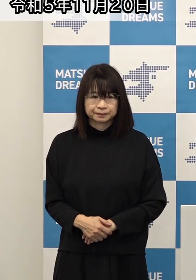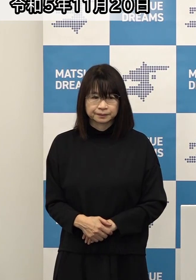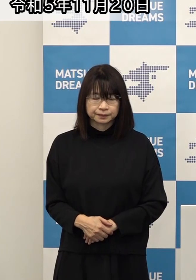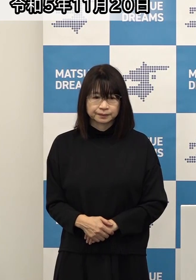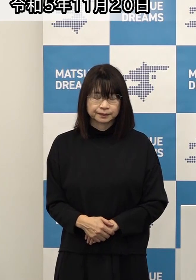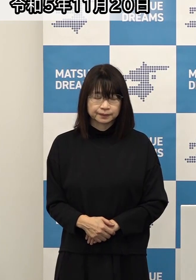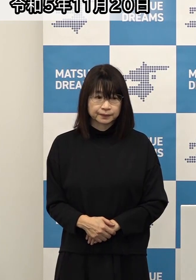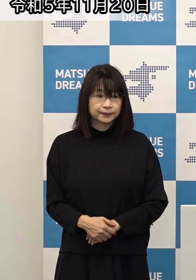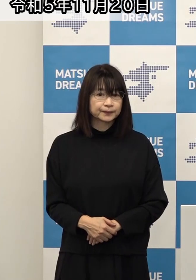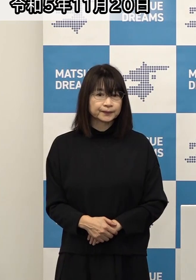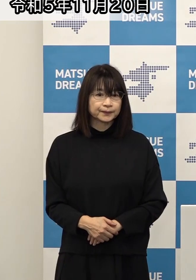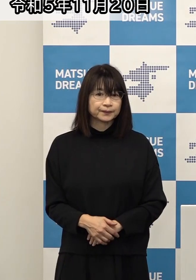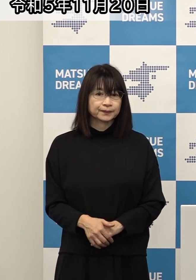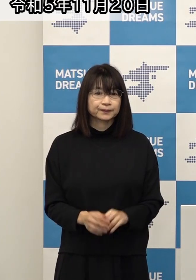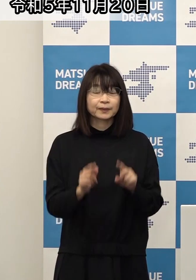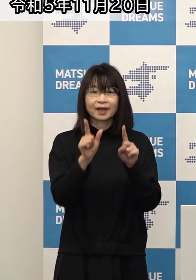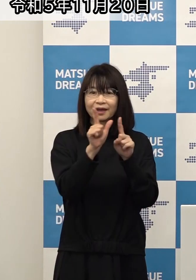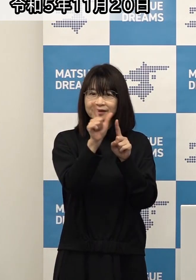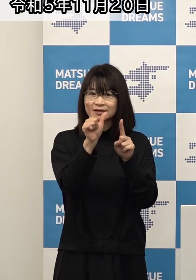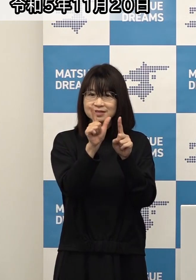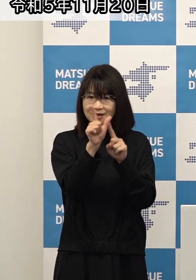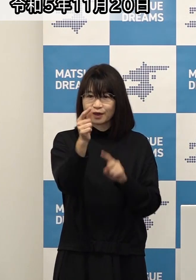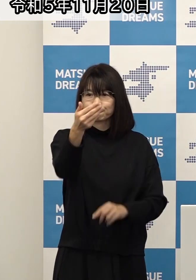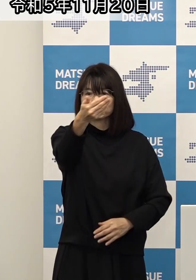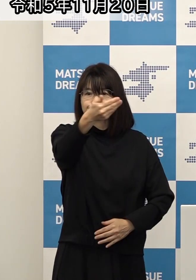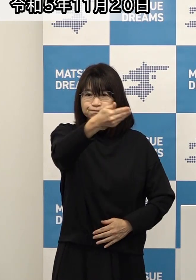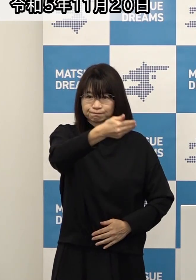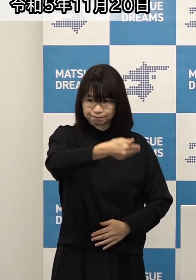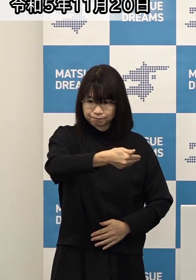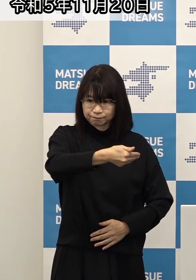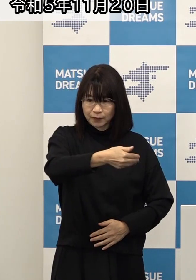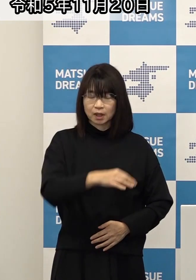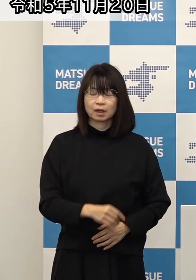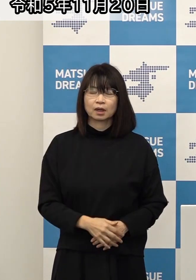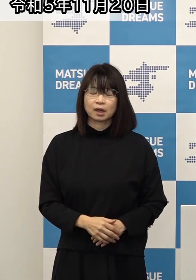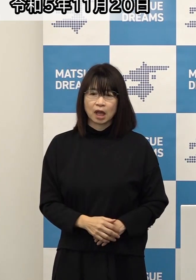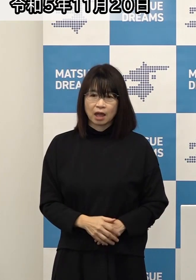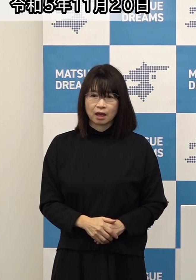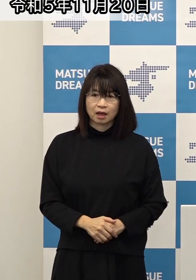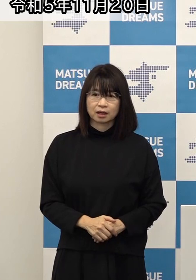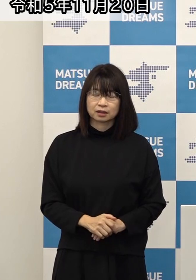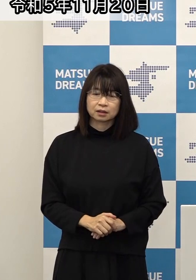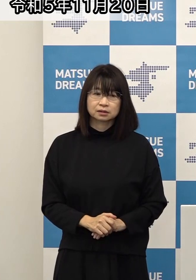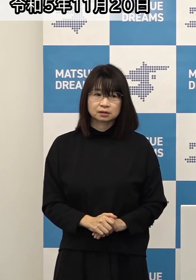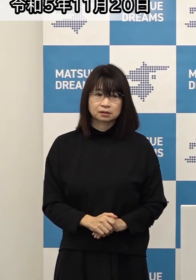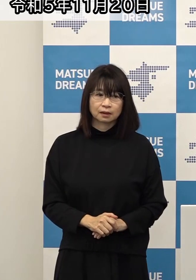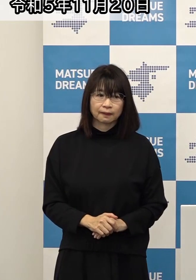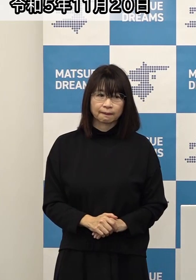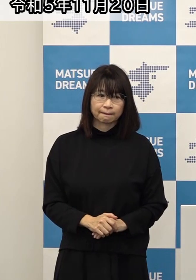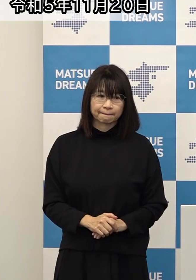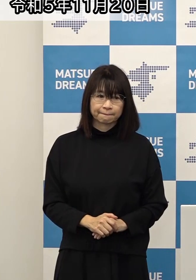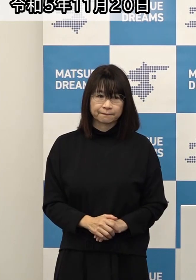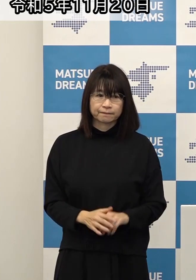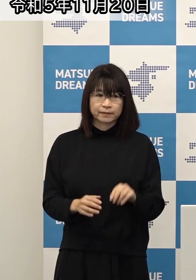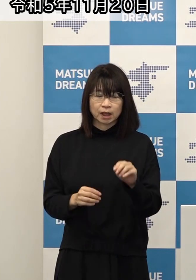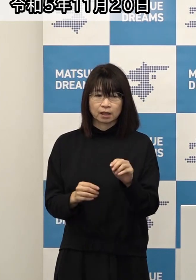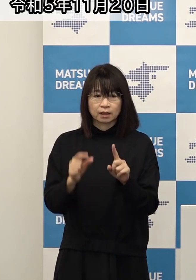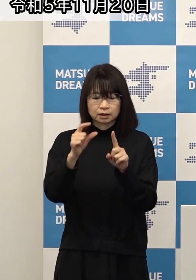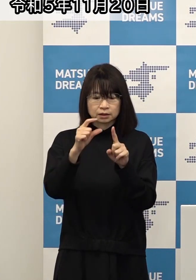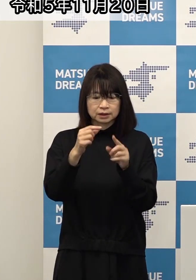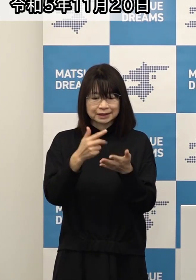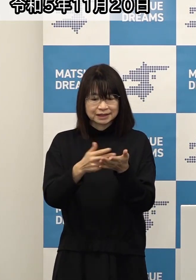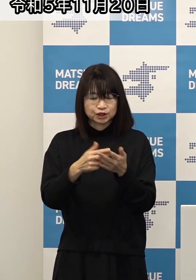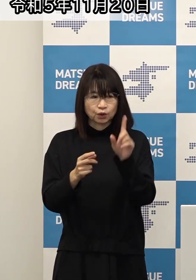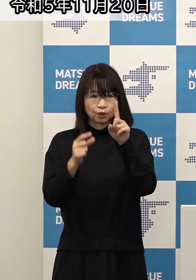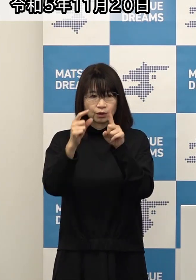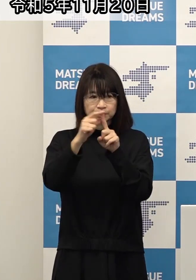NHK さんお願いします。 NHK の佐藤です、はい、すみません、今の質問に付随して、はい、11ページこの